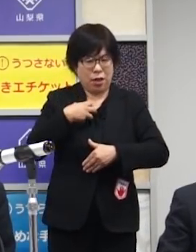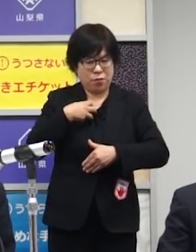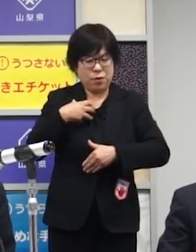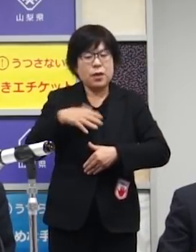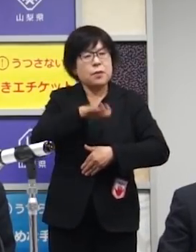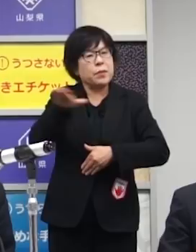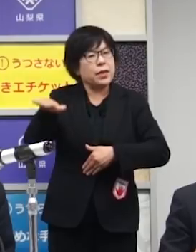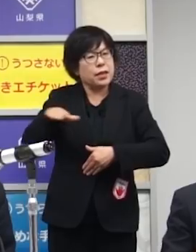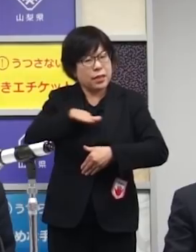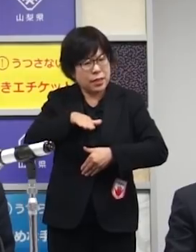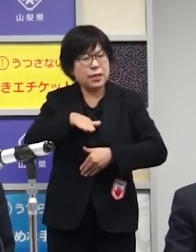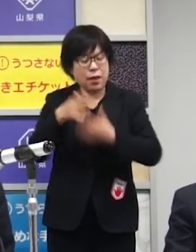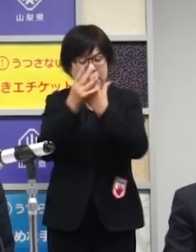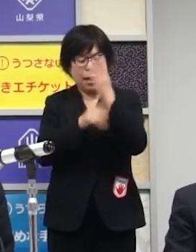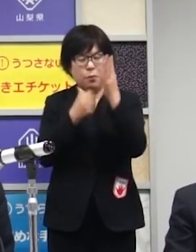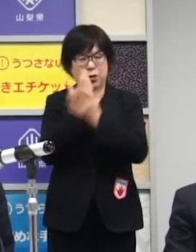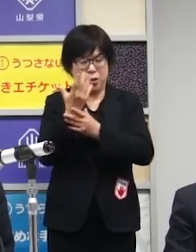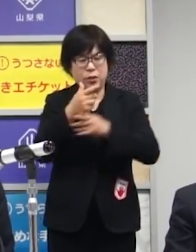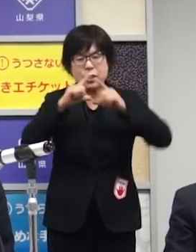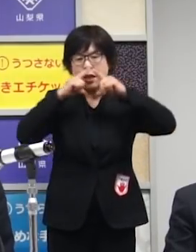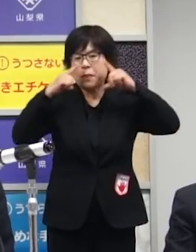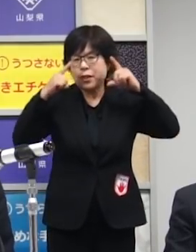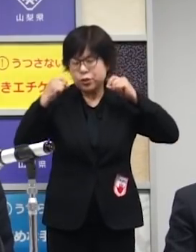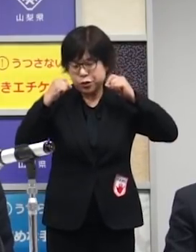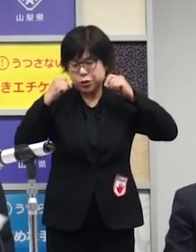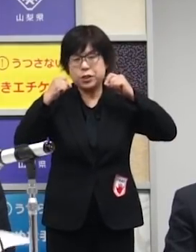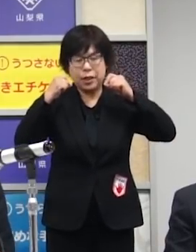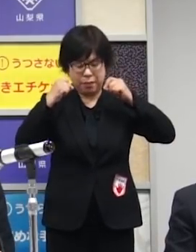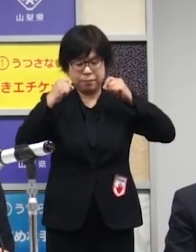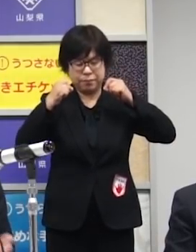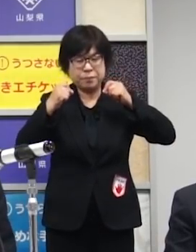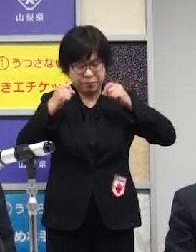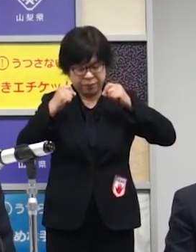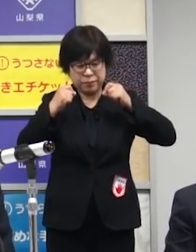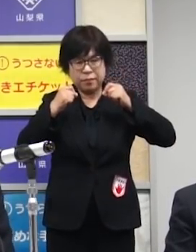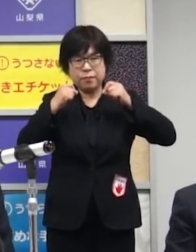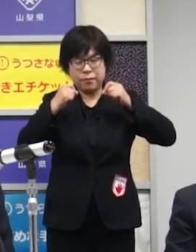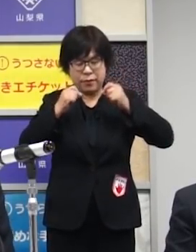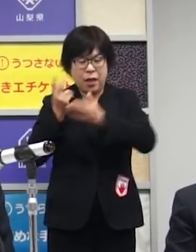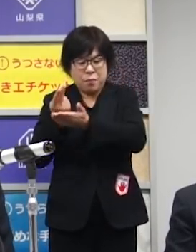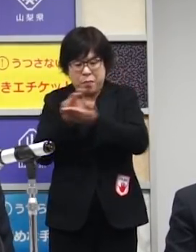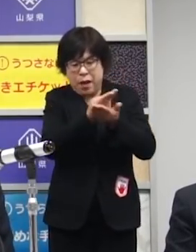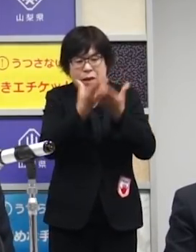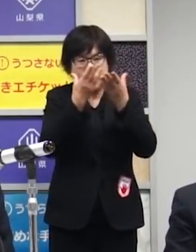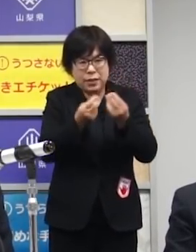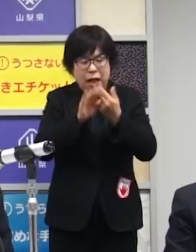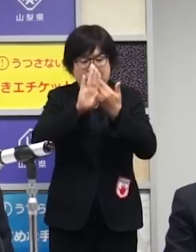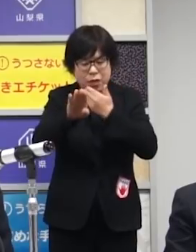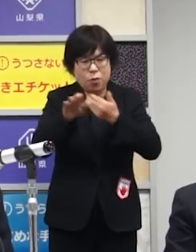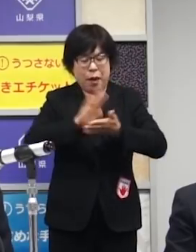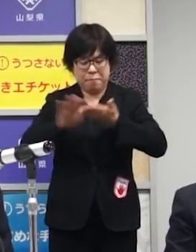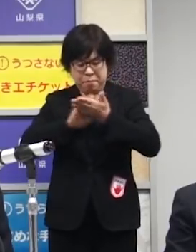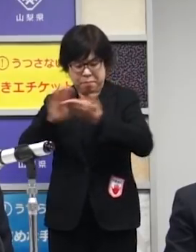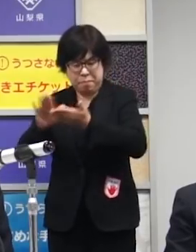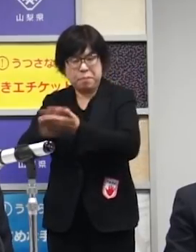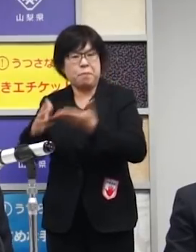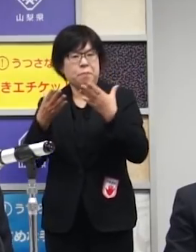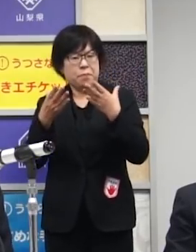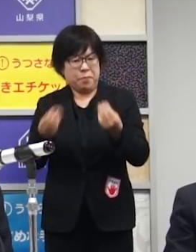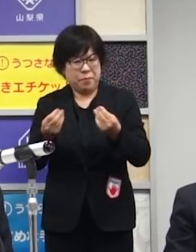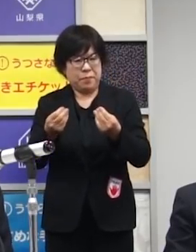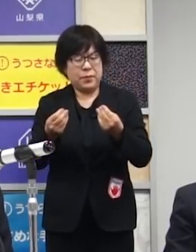ク、手袋等を装着していたほか、対応終了後消毒の措置を確実に講じております